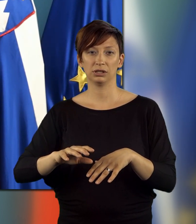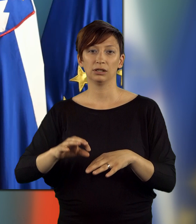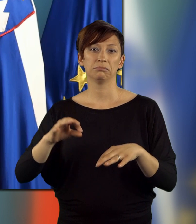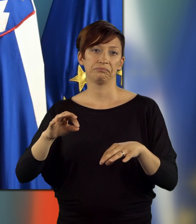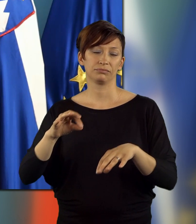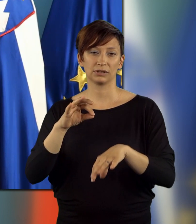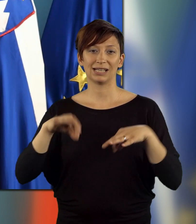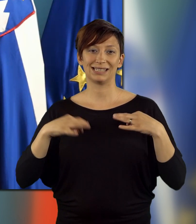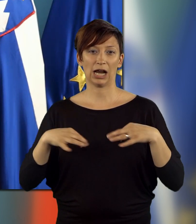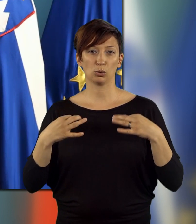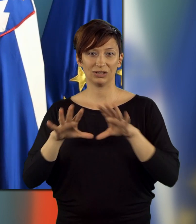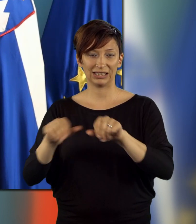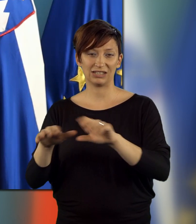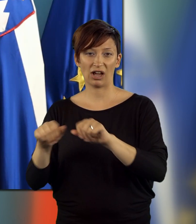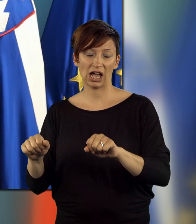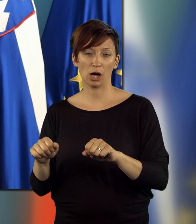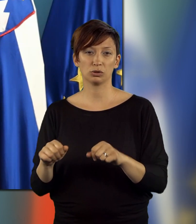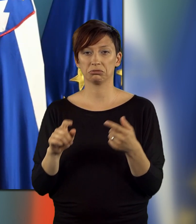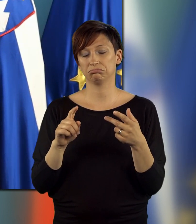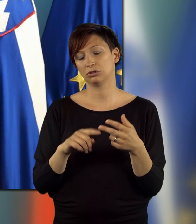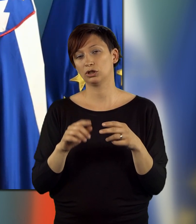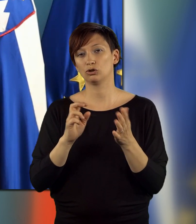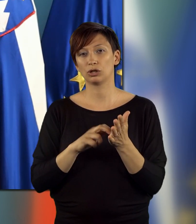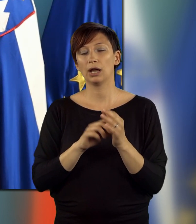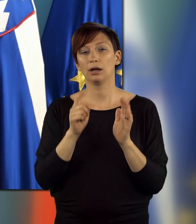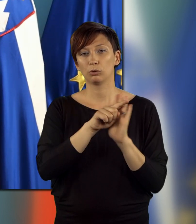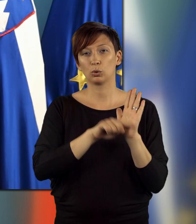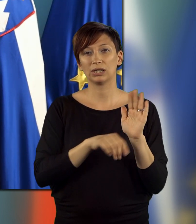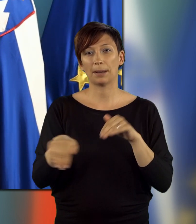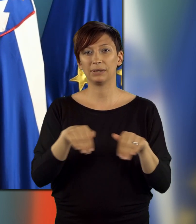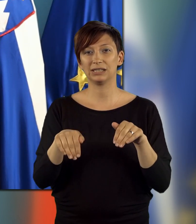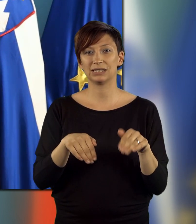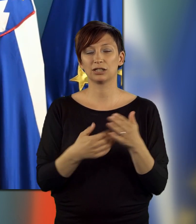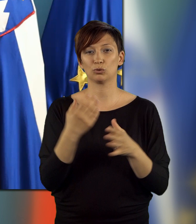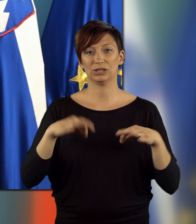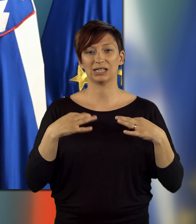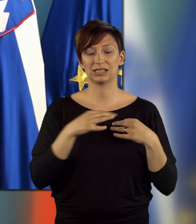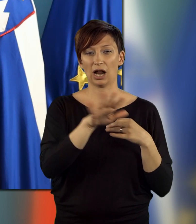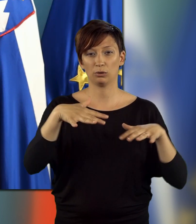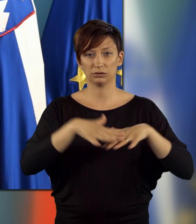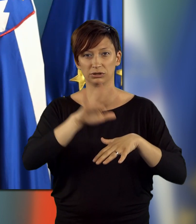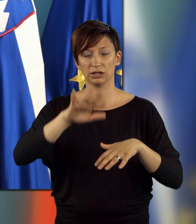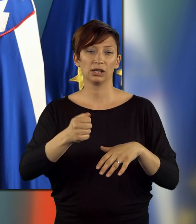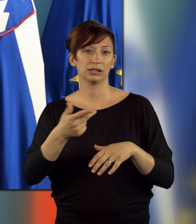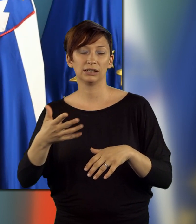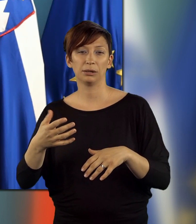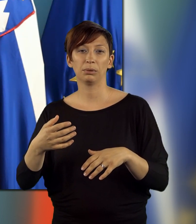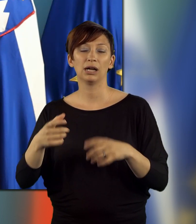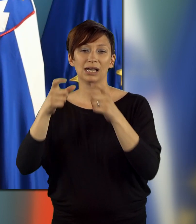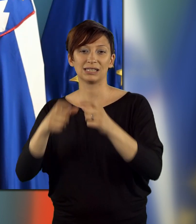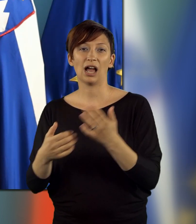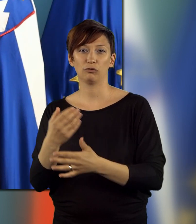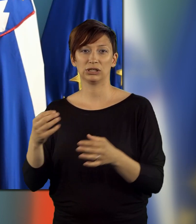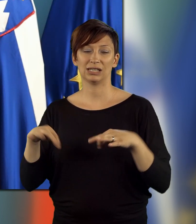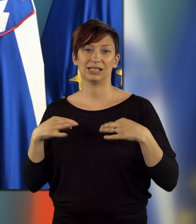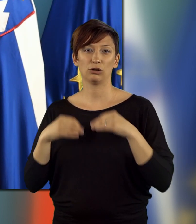samih zdravstvenih izvajalcev, drugi na Ministrstvu za zdravje, eni pa na Zavodu za